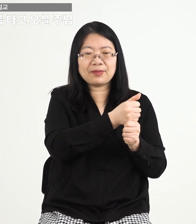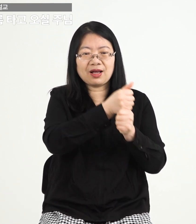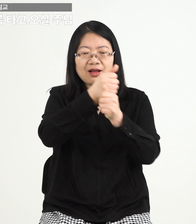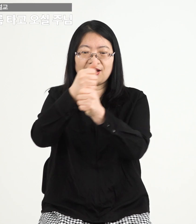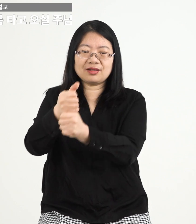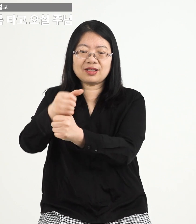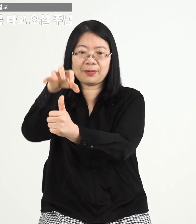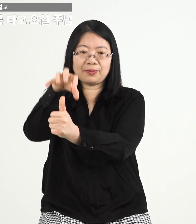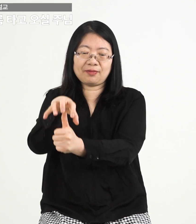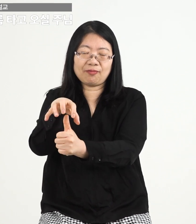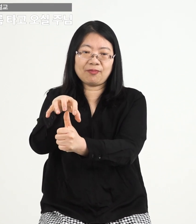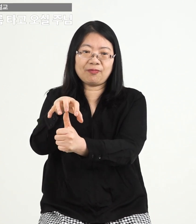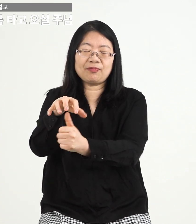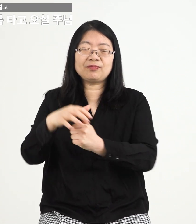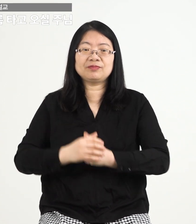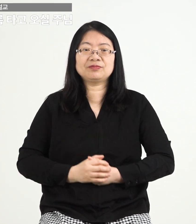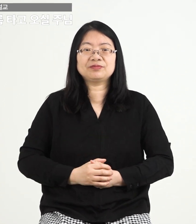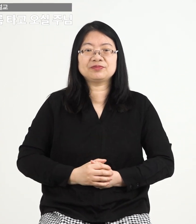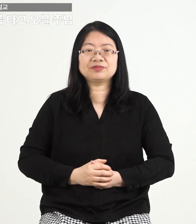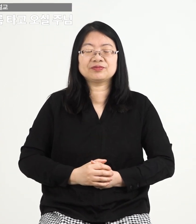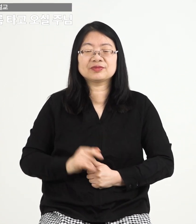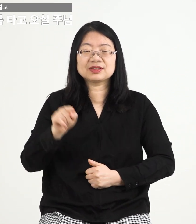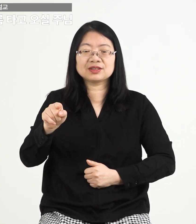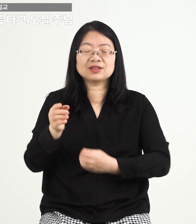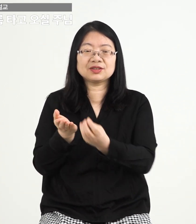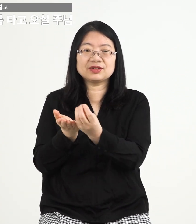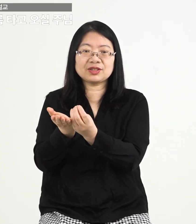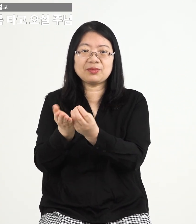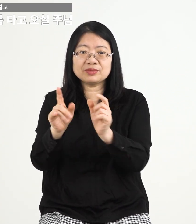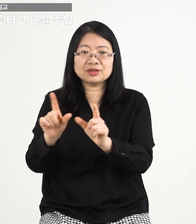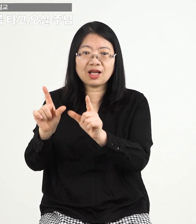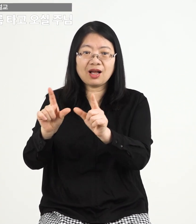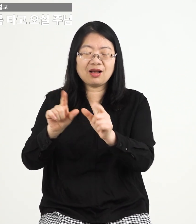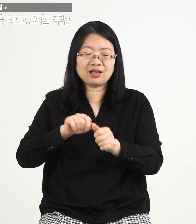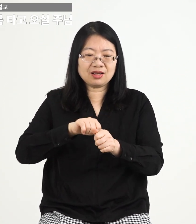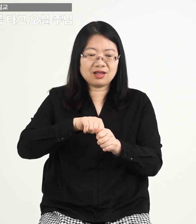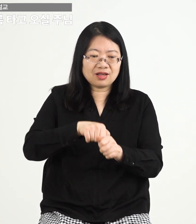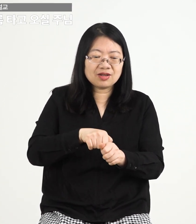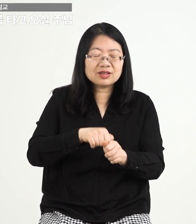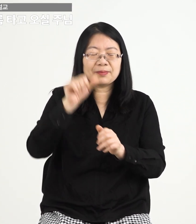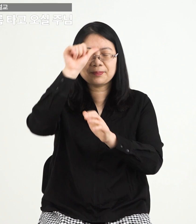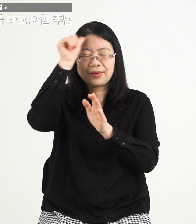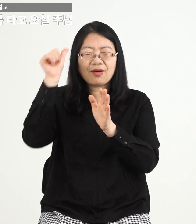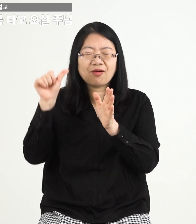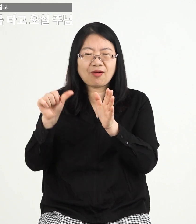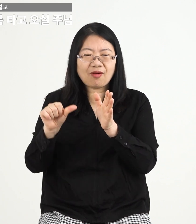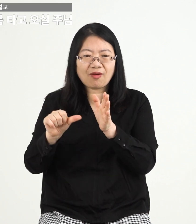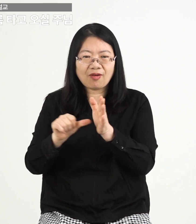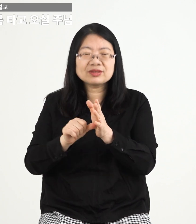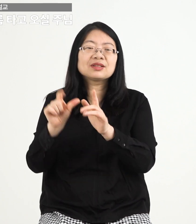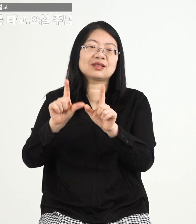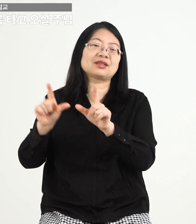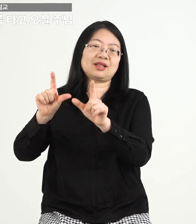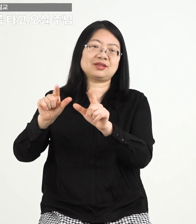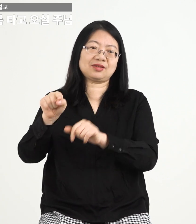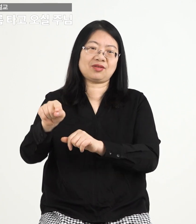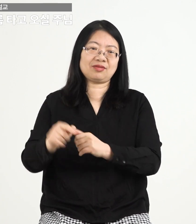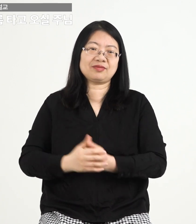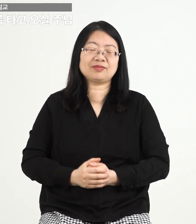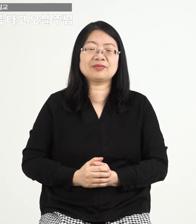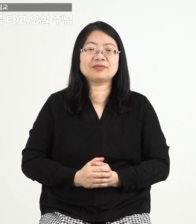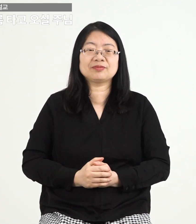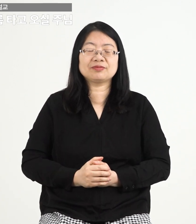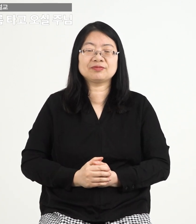유배되는 곳인데, 그 섬에 유배될 정도면 형량이 종신형입니다. 이해가